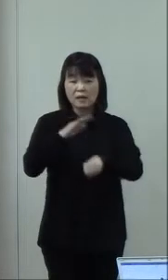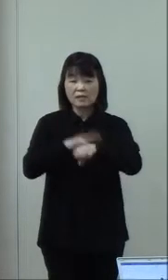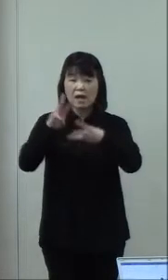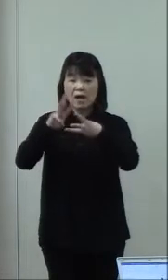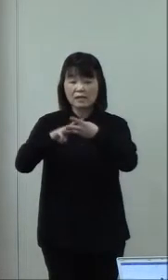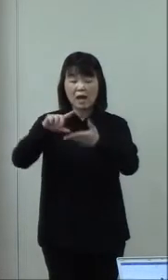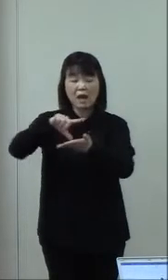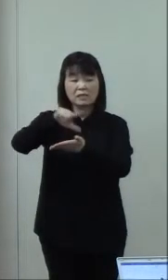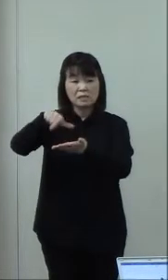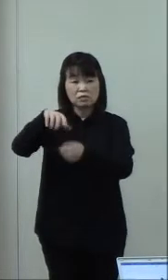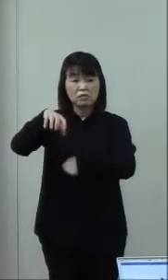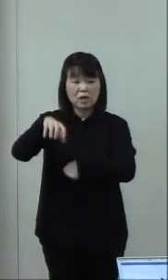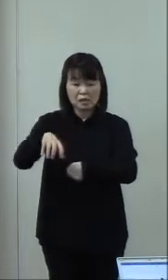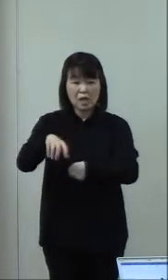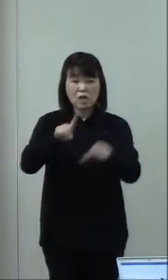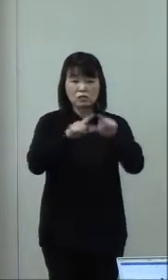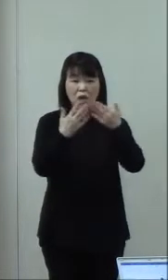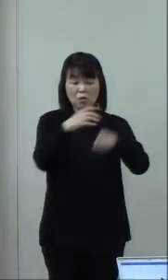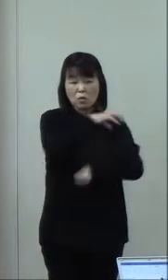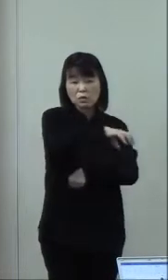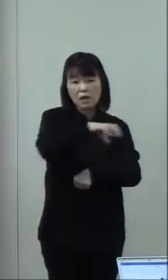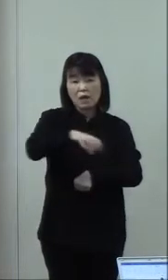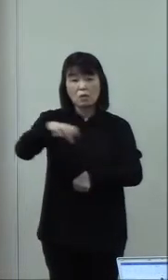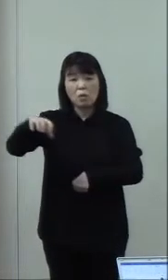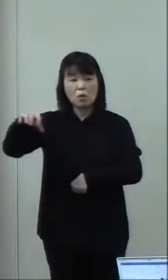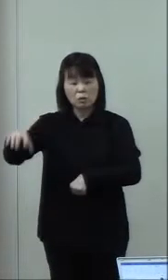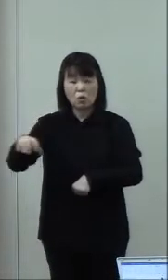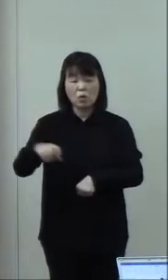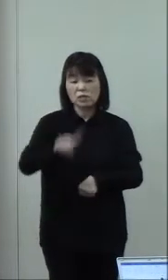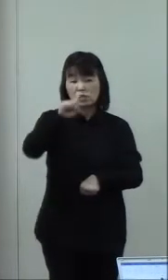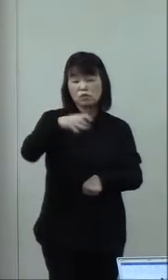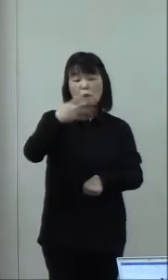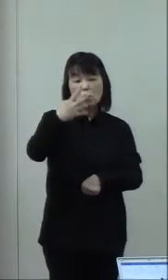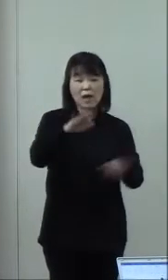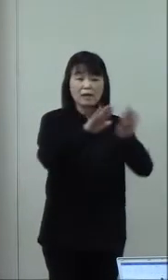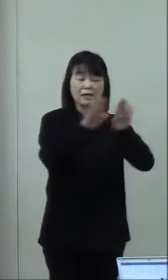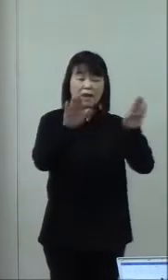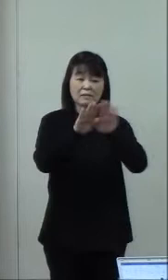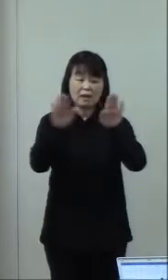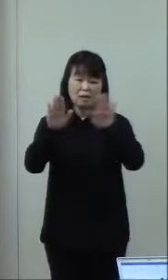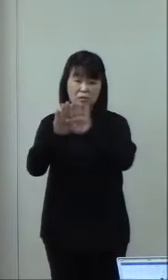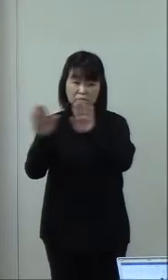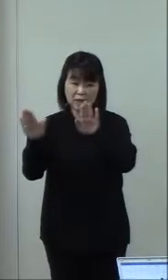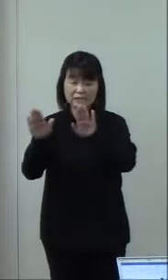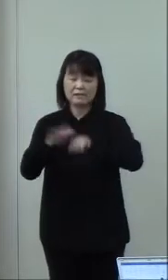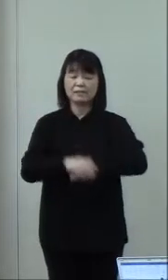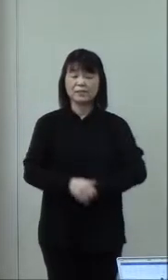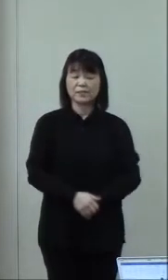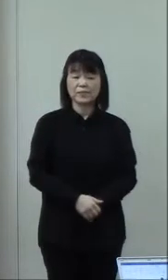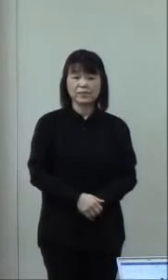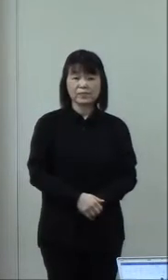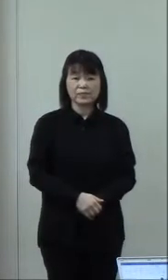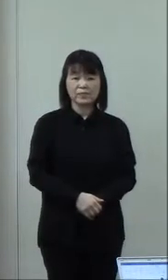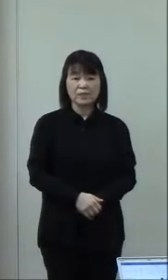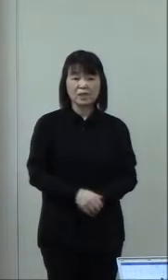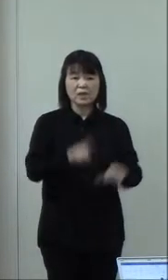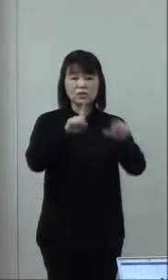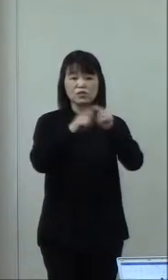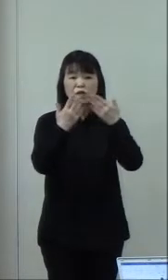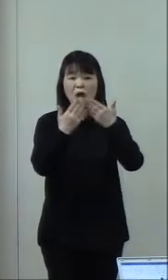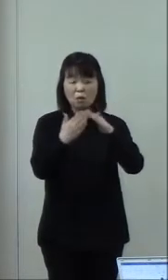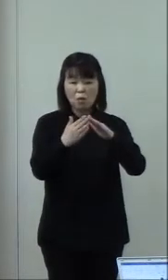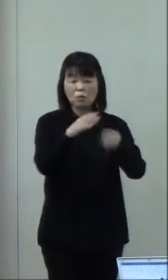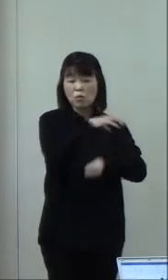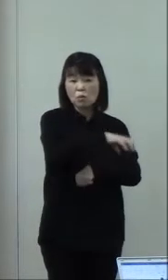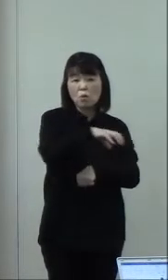ね中学校単位ごとに14回程度開催することとしております。中学校校区単位であり